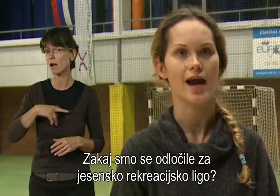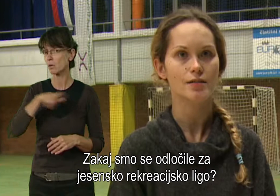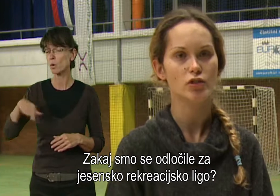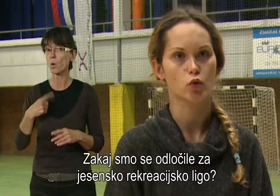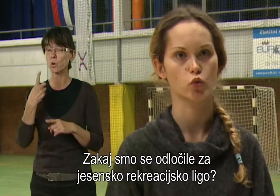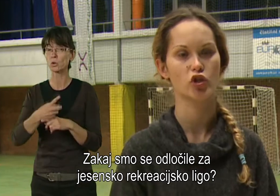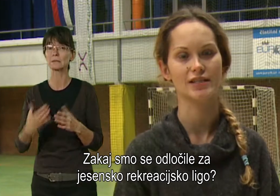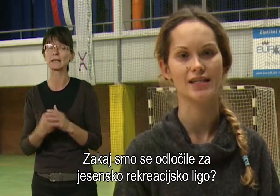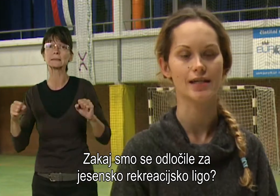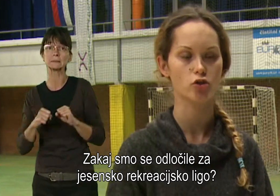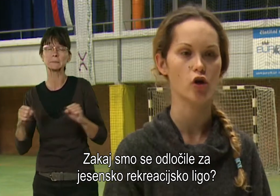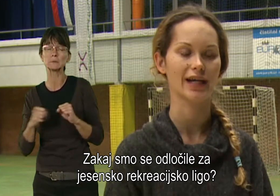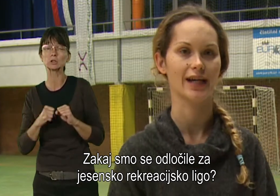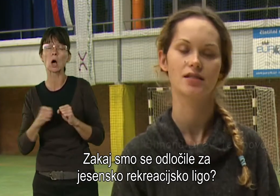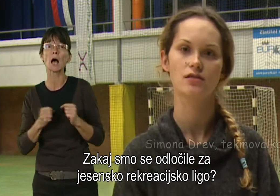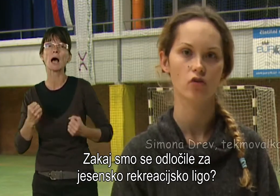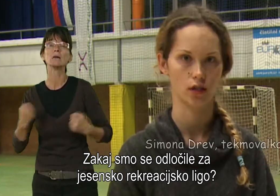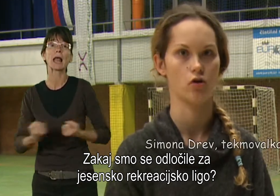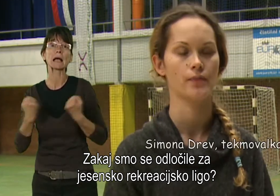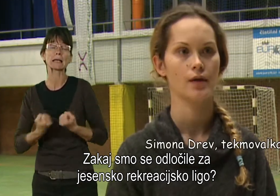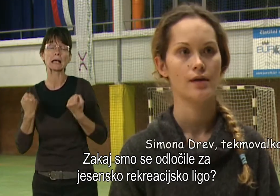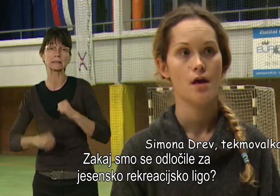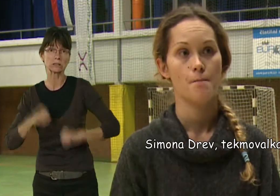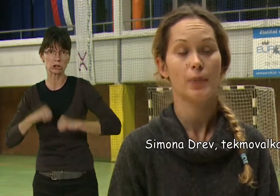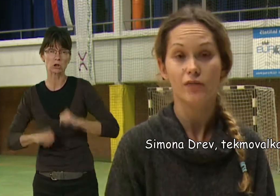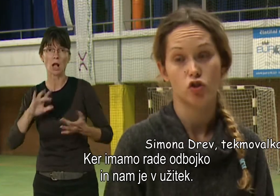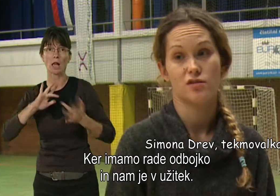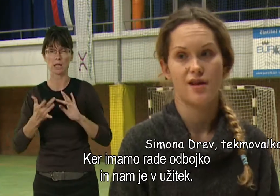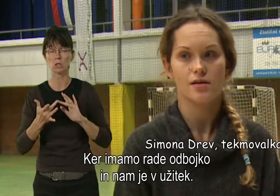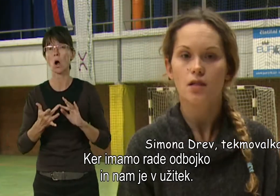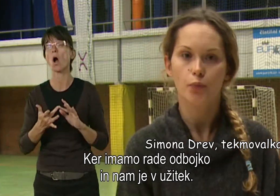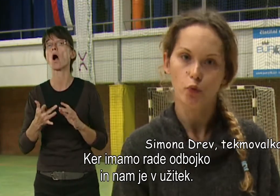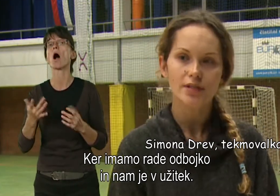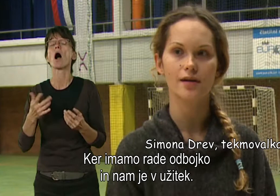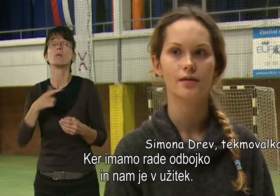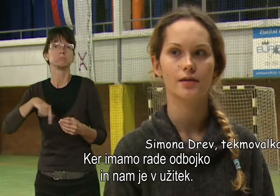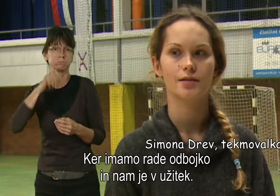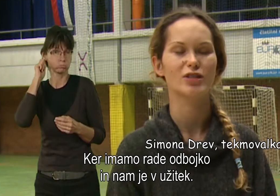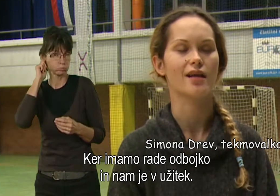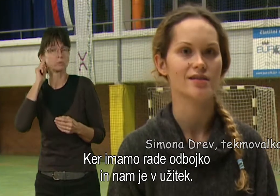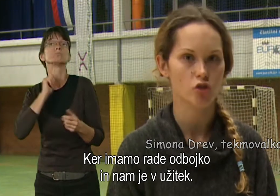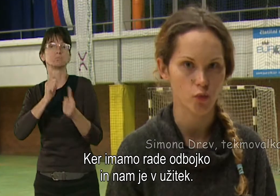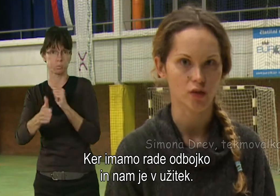zakaj smo se odločili za jeseniško rekreacijsko ligo. Prvič, zlasti punce smo strastne